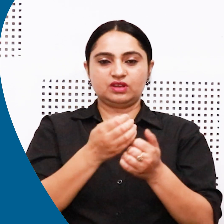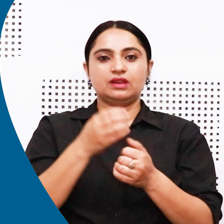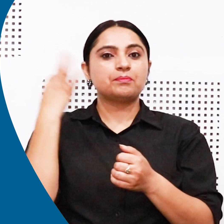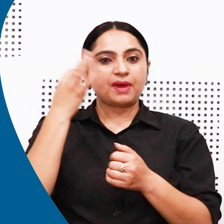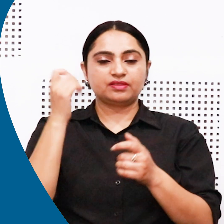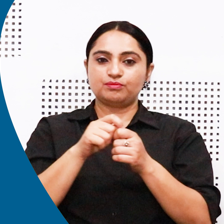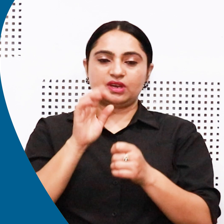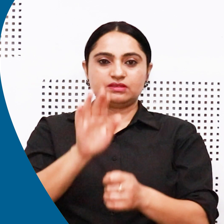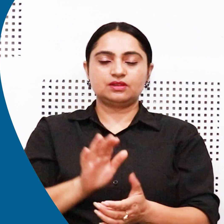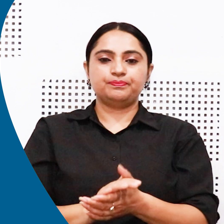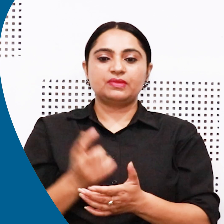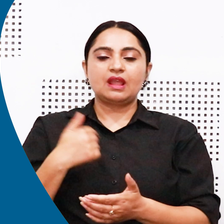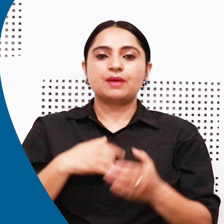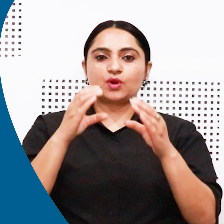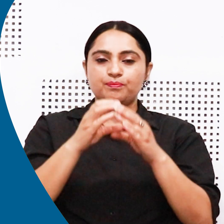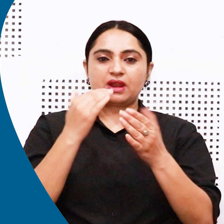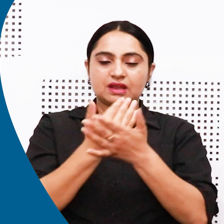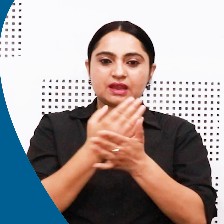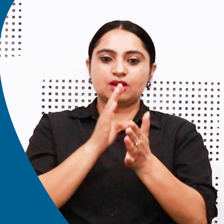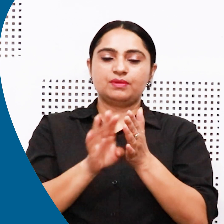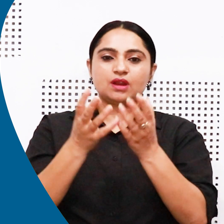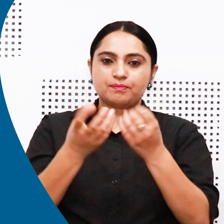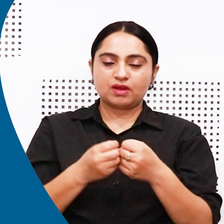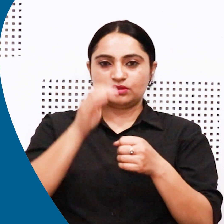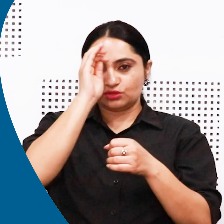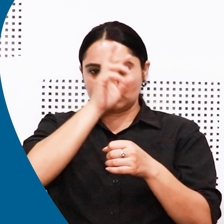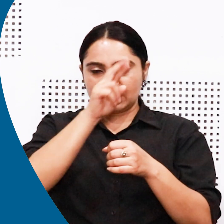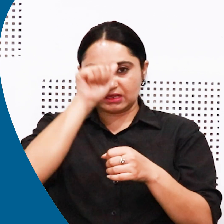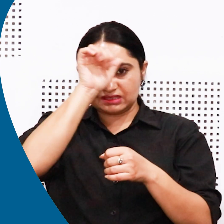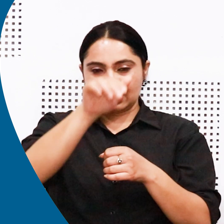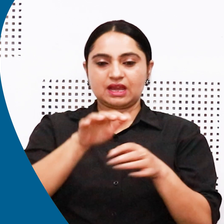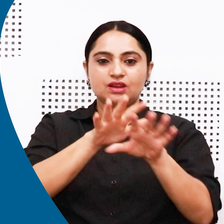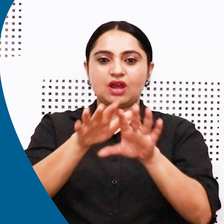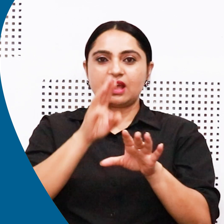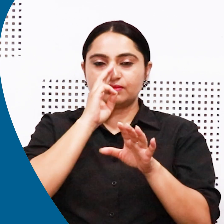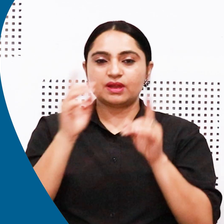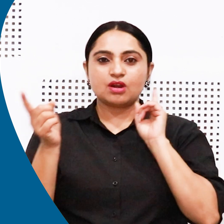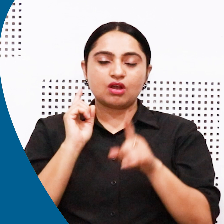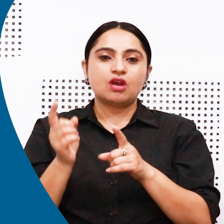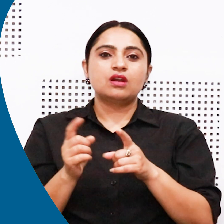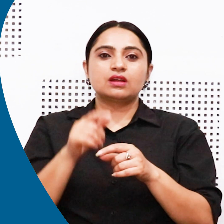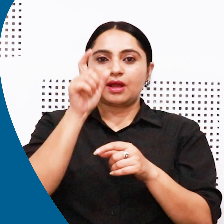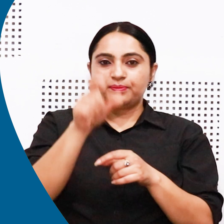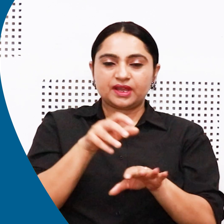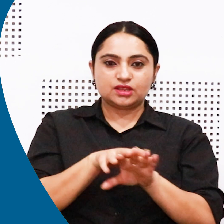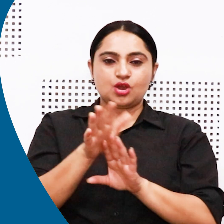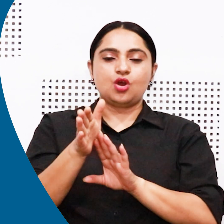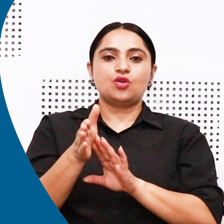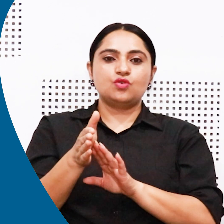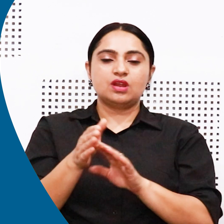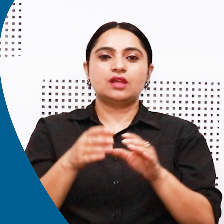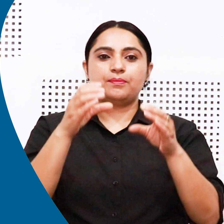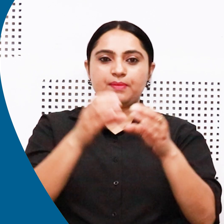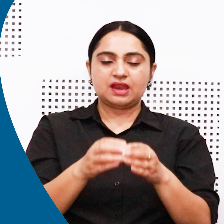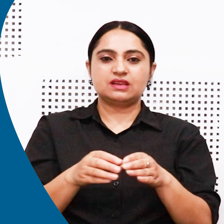वातावरण सृजना भएको छ। हाम्रो पालिका कार्यक्रमबाट पाउने सूचना र जानकारीका आधारमा नगरवासीहरूले पालिकाको नीति निर्माण तहमा